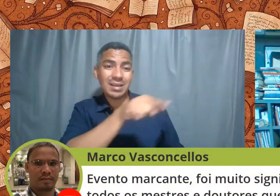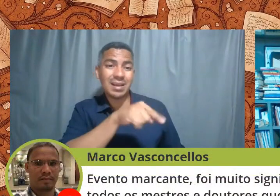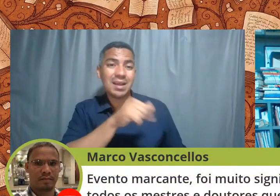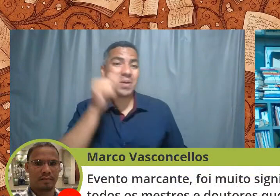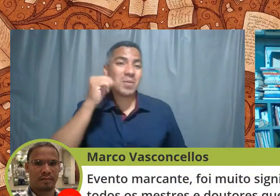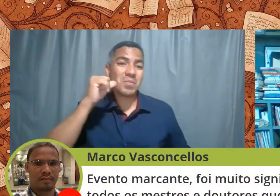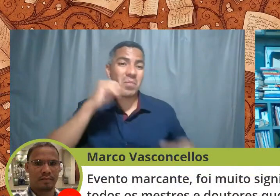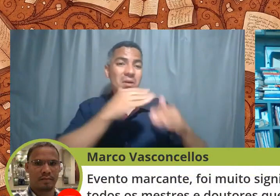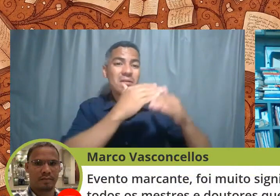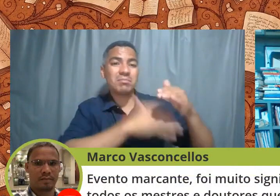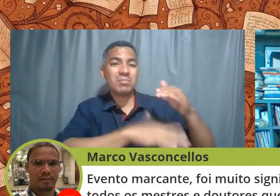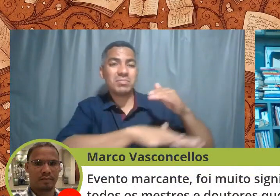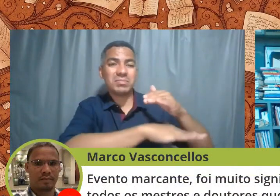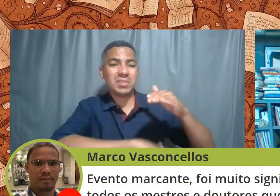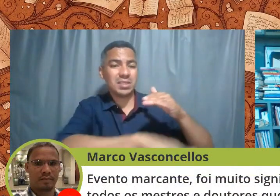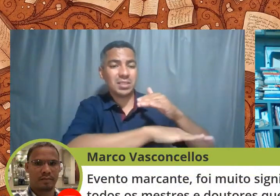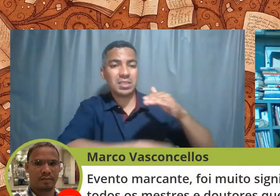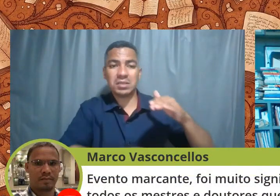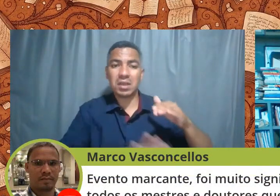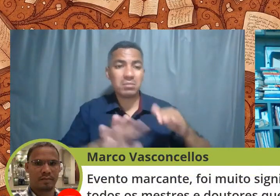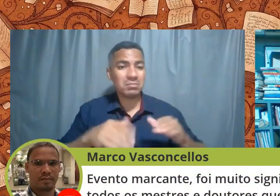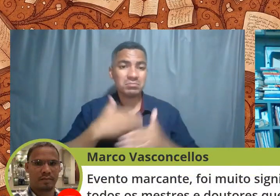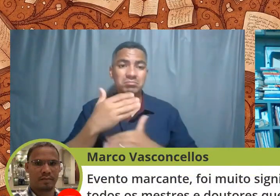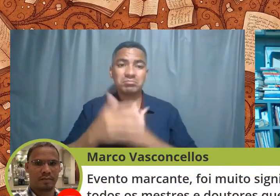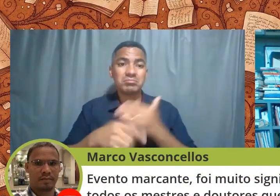cognitivas na medida em que,